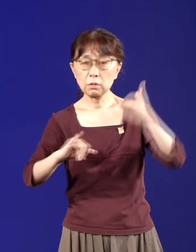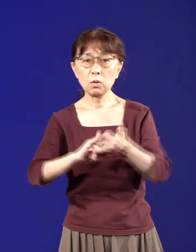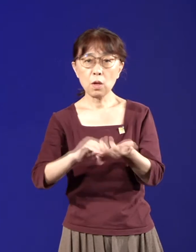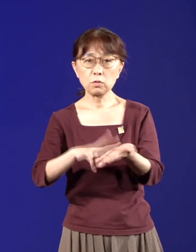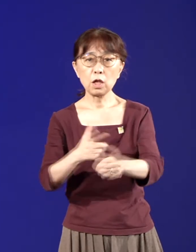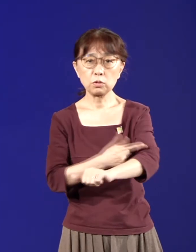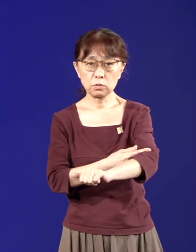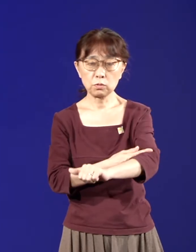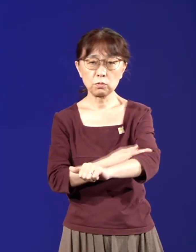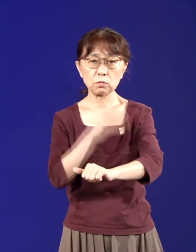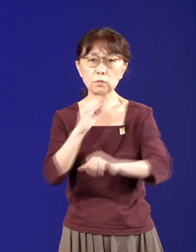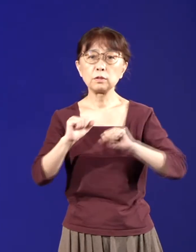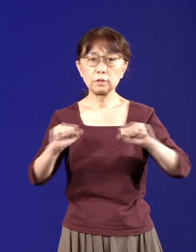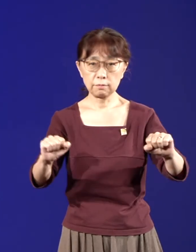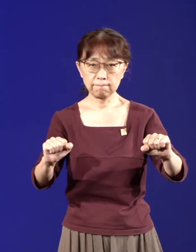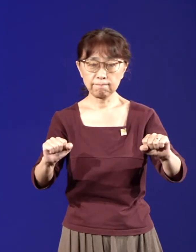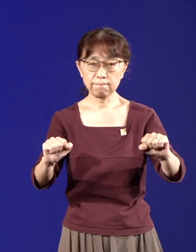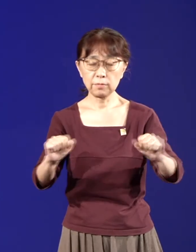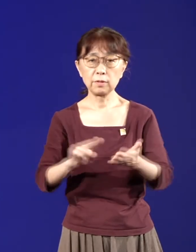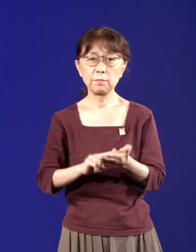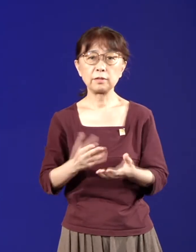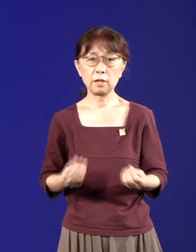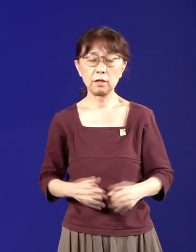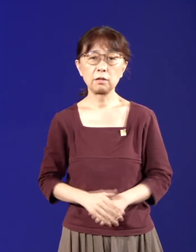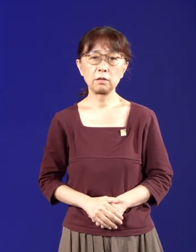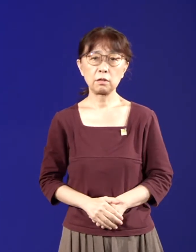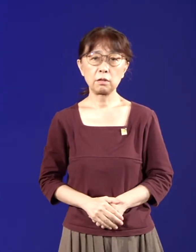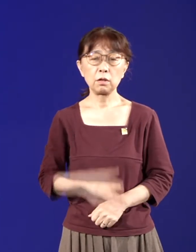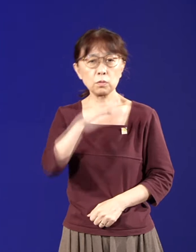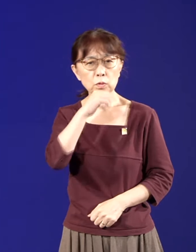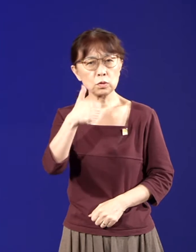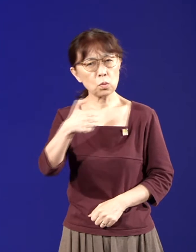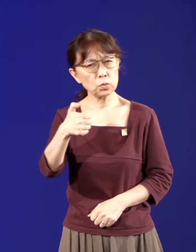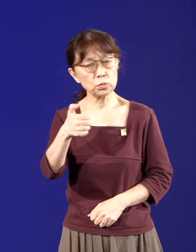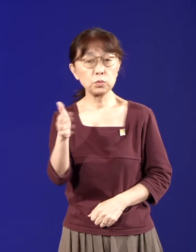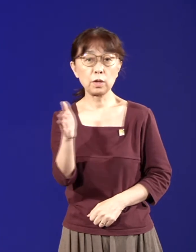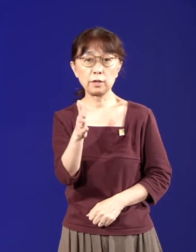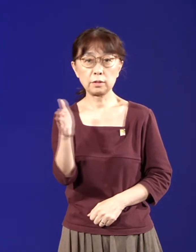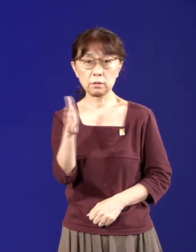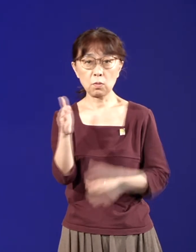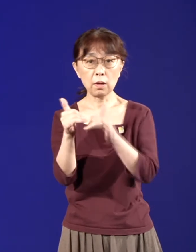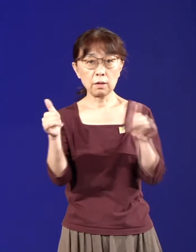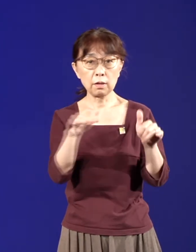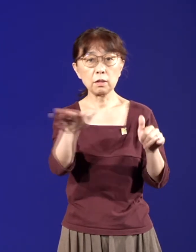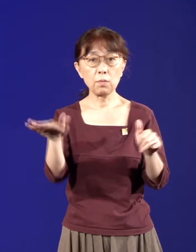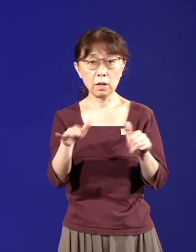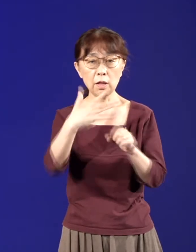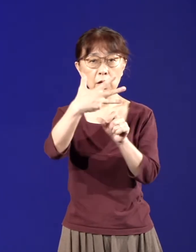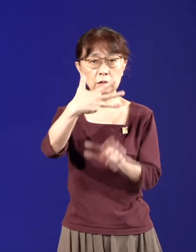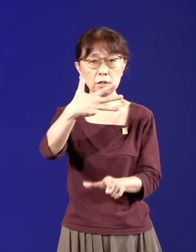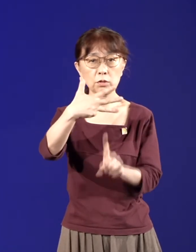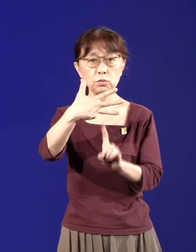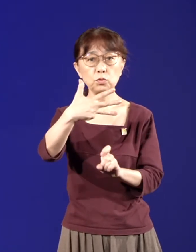始をさせていただくことといたしたところであります。まず50代の方につきましては8月